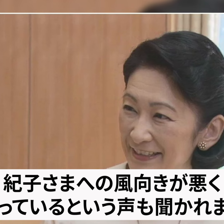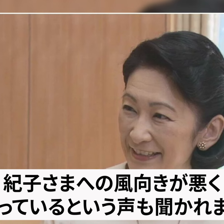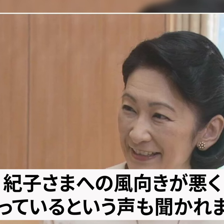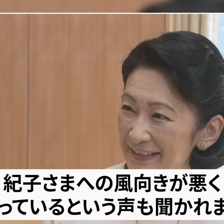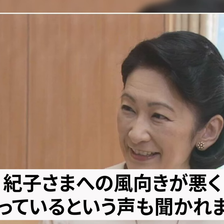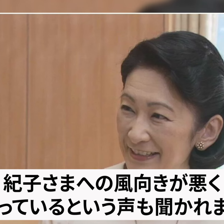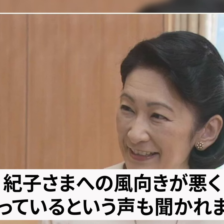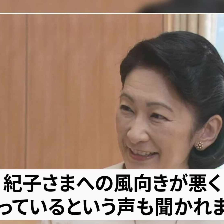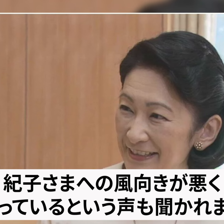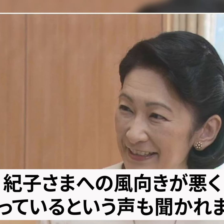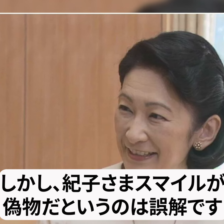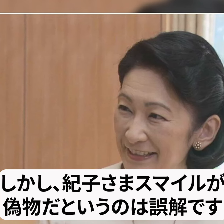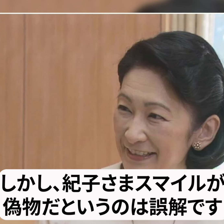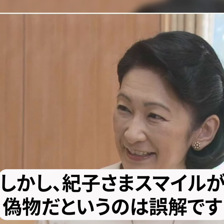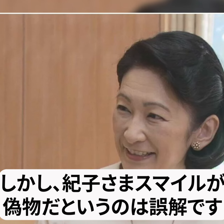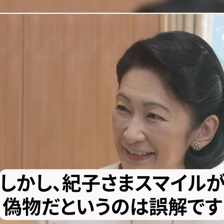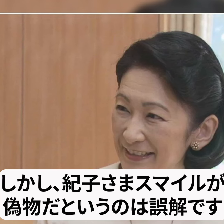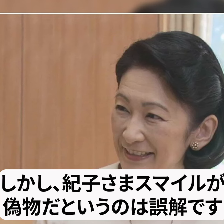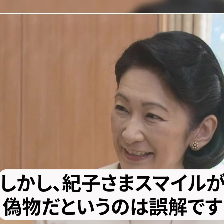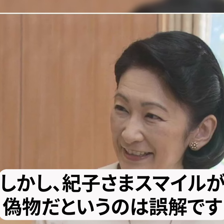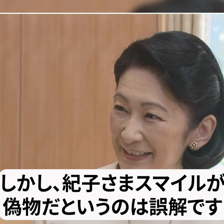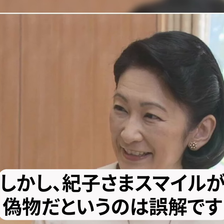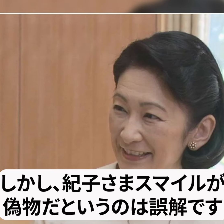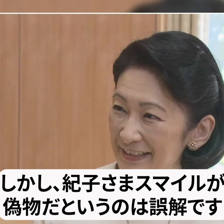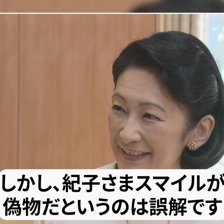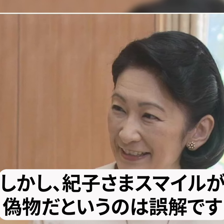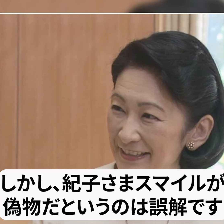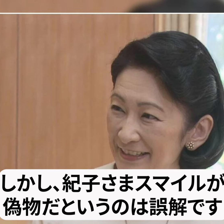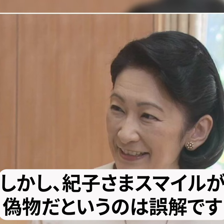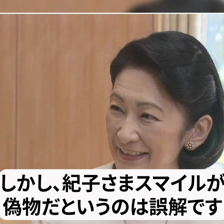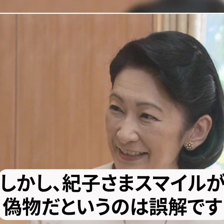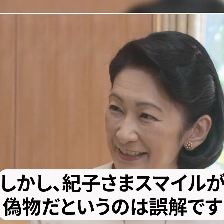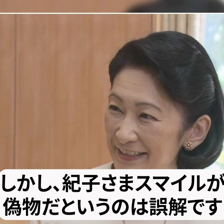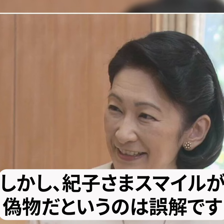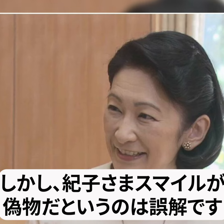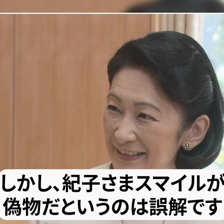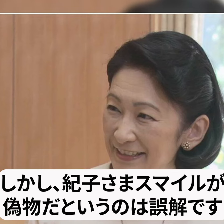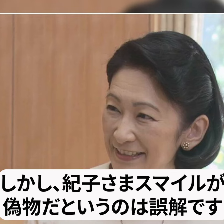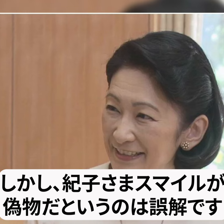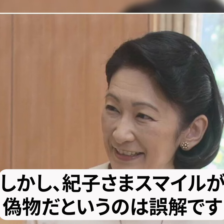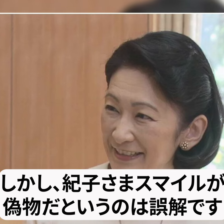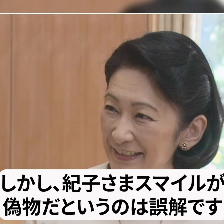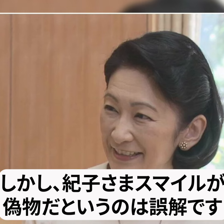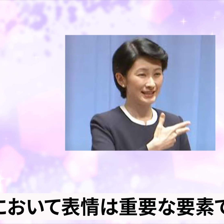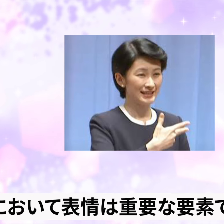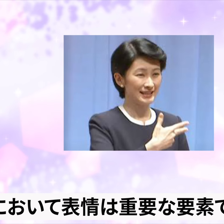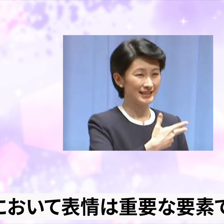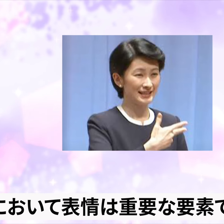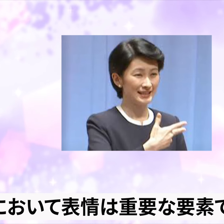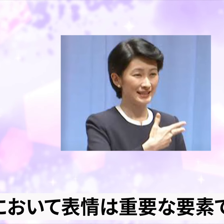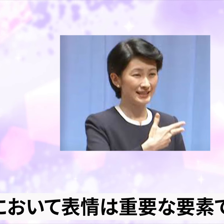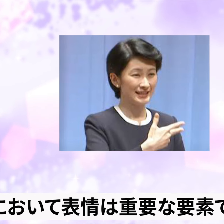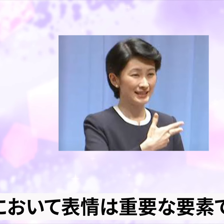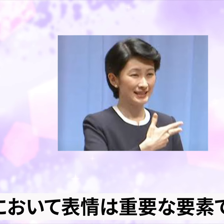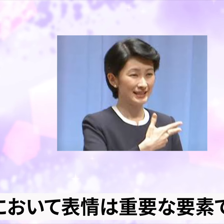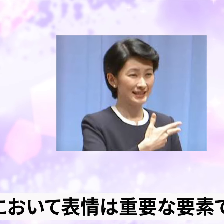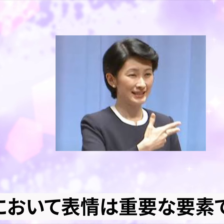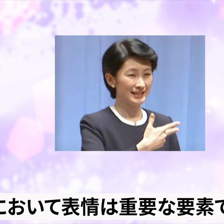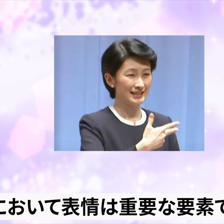かれます。しかし紀子さまスマイルが偽物だというのは誤解です。手話において表情は重要